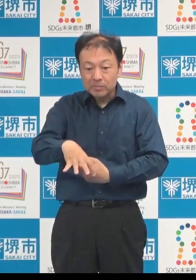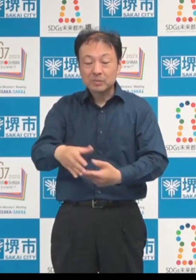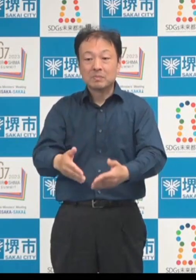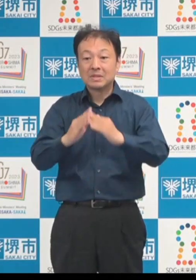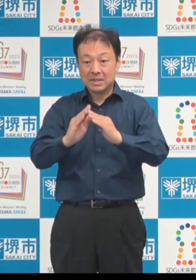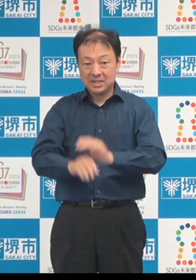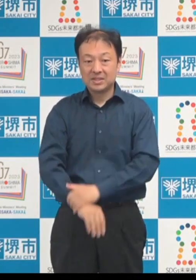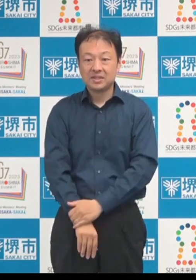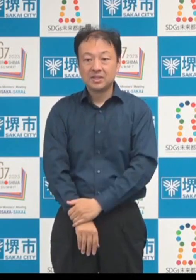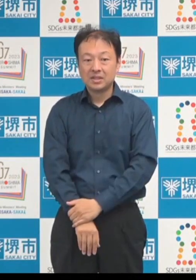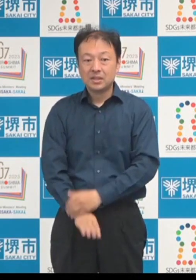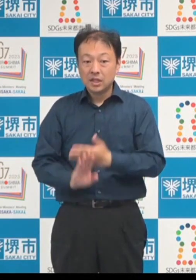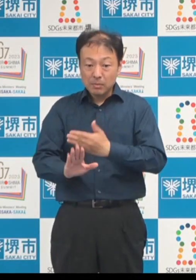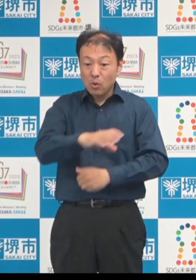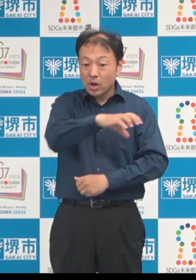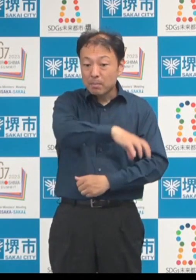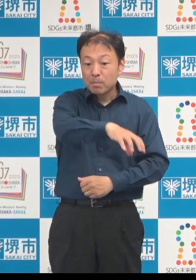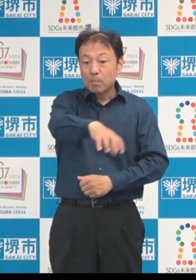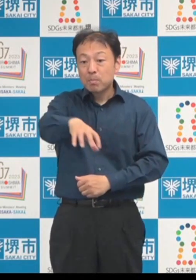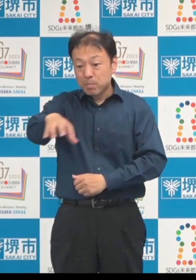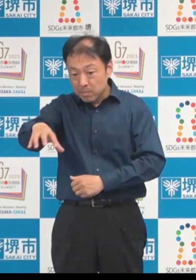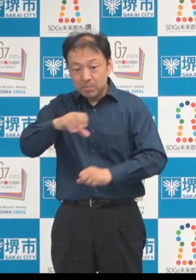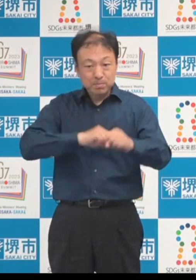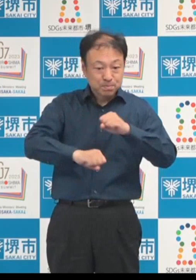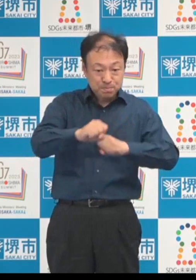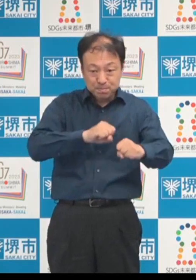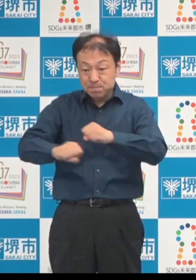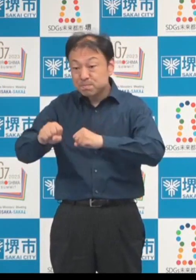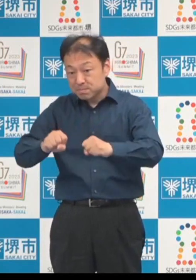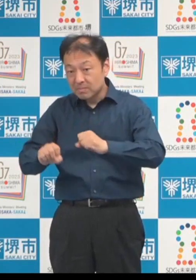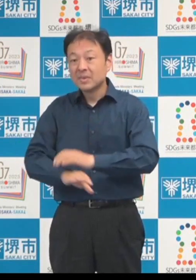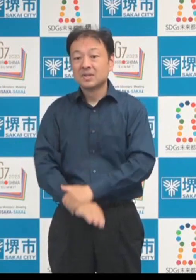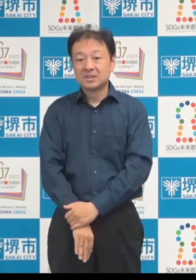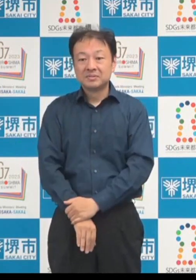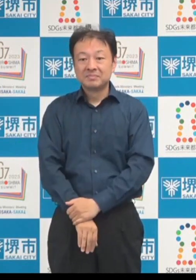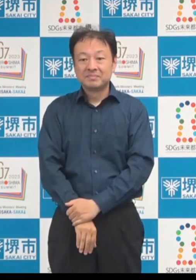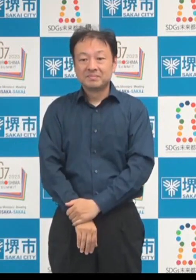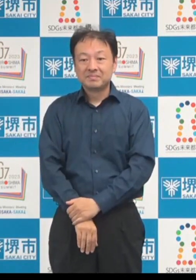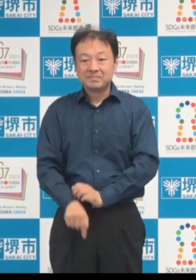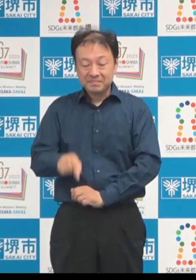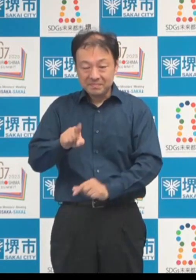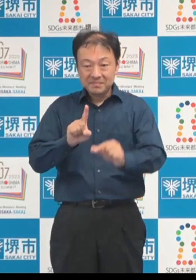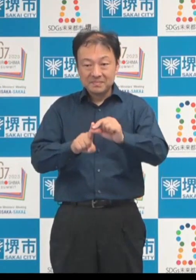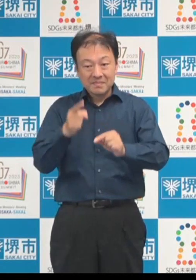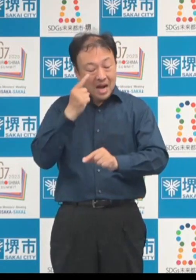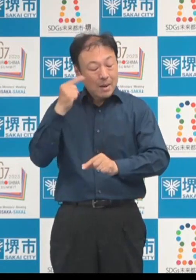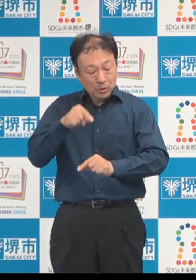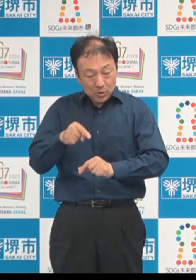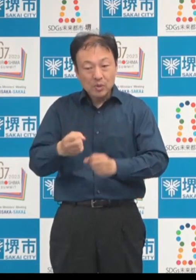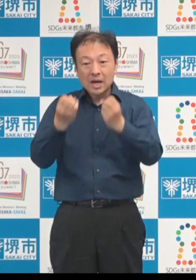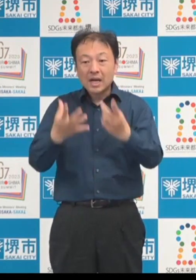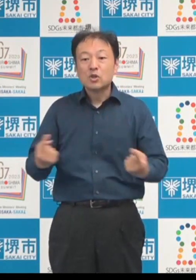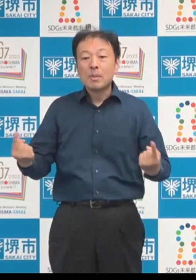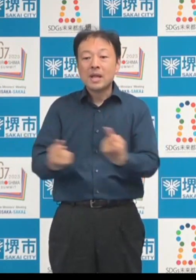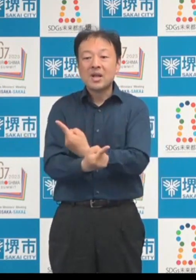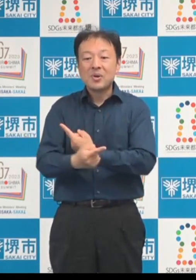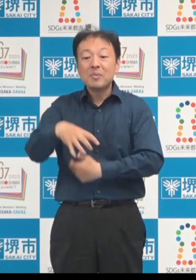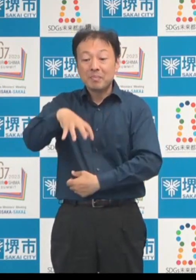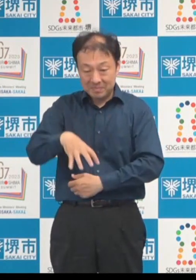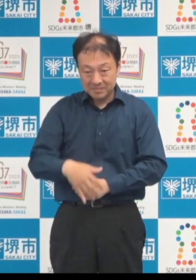さまざまな取り組みを行っています。中本においてはイノベーション創出拠点として位置づけたということです。でおっしゃるように